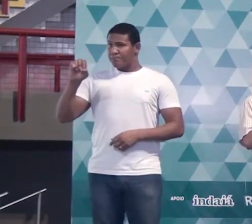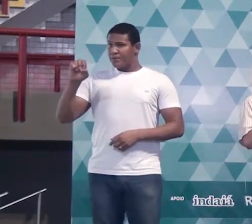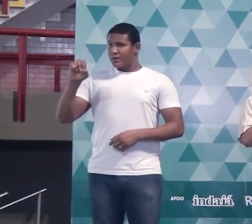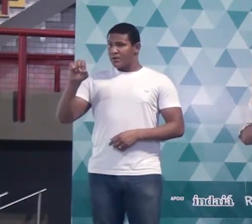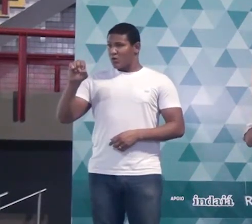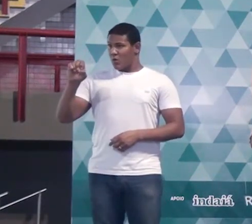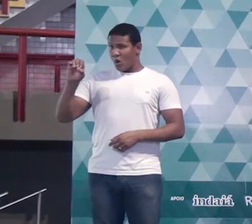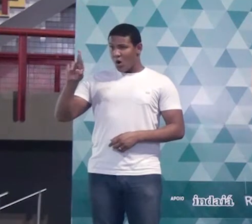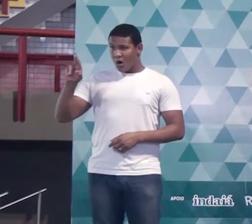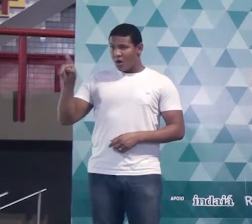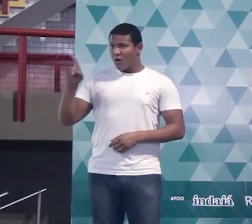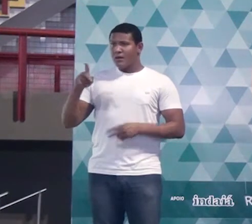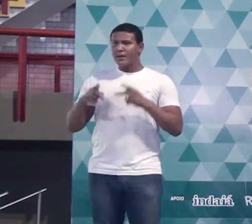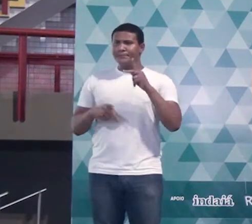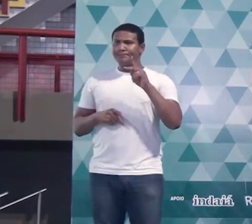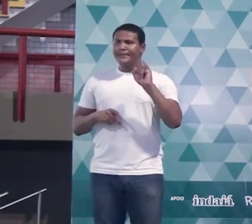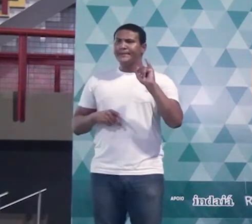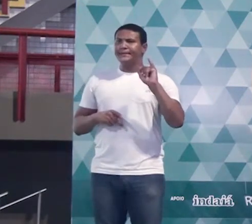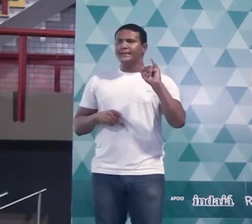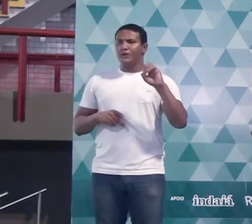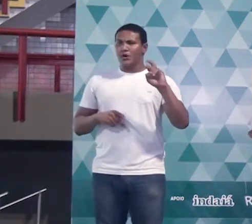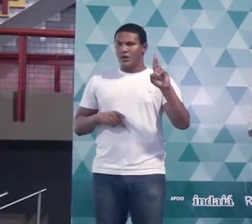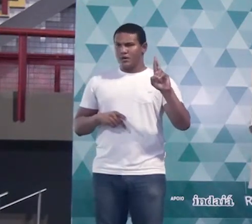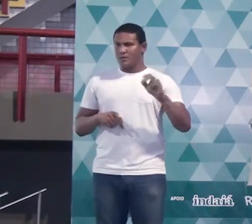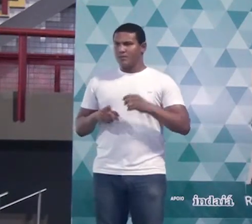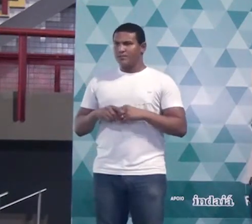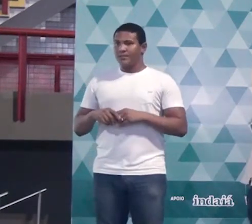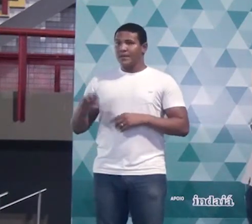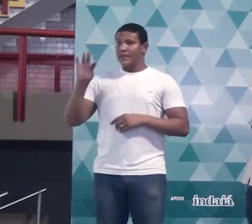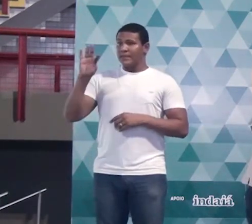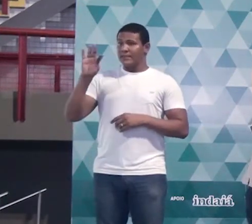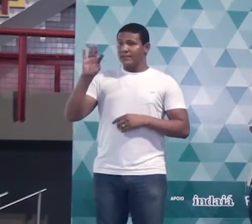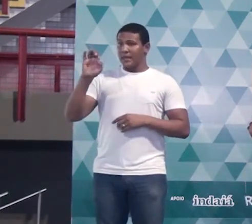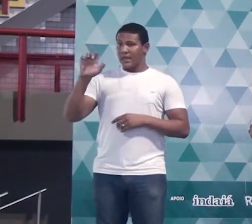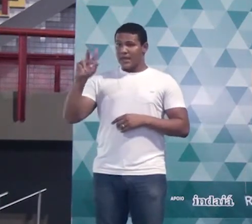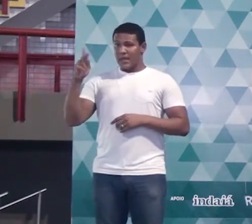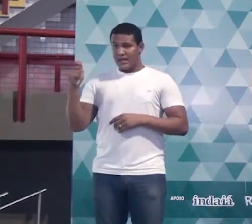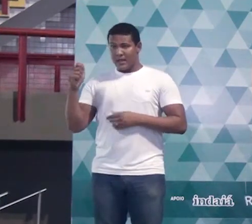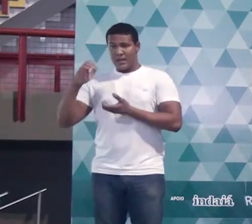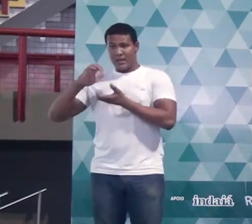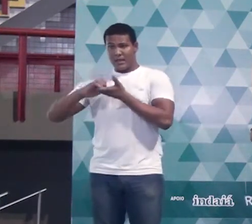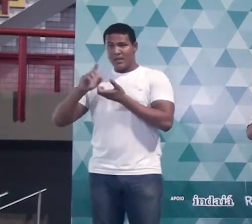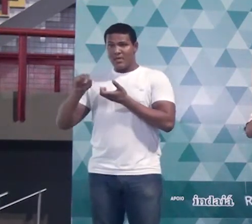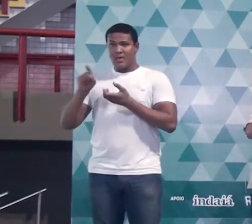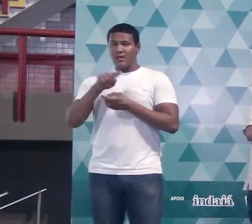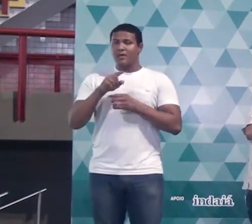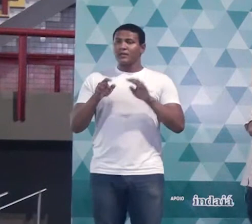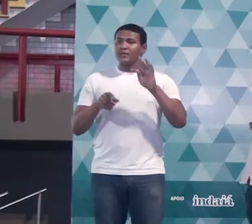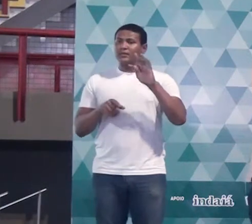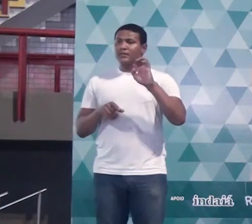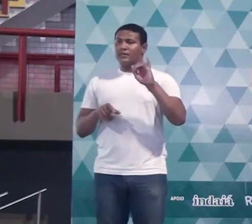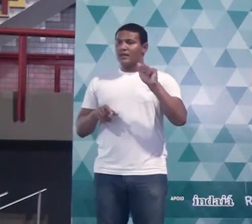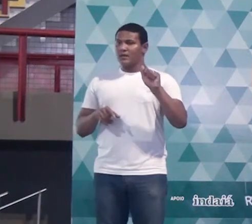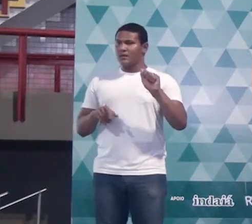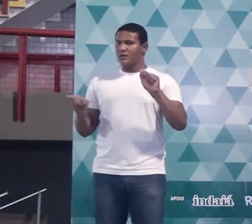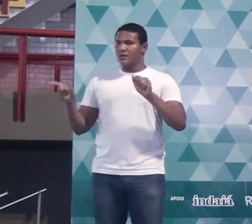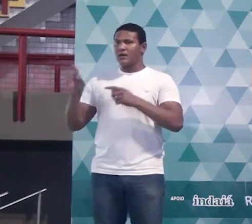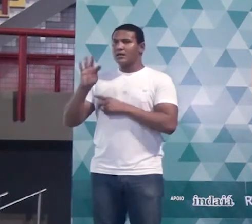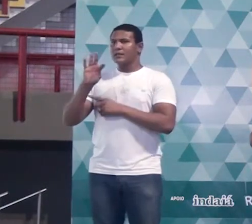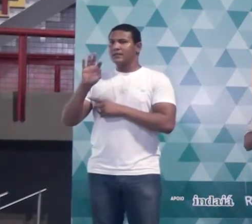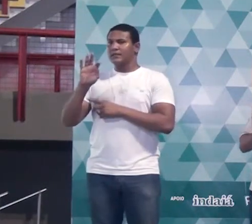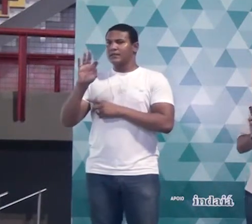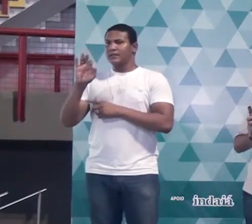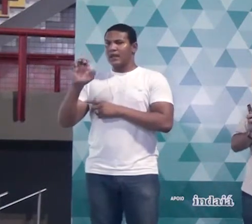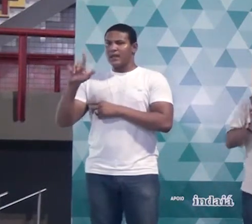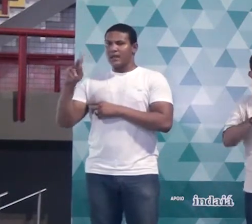pior. Para dizer telha, dizem teia. Para telhado, dizem teiado. Tem